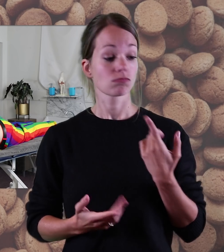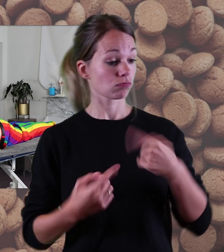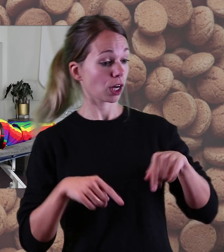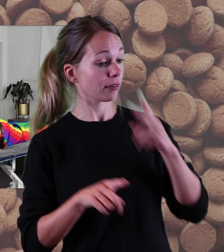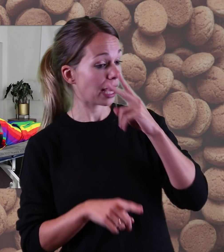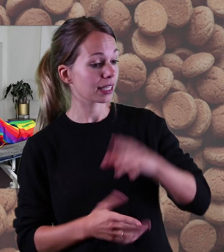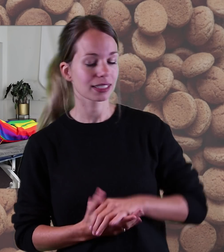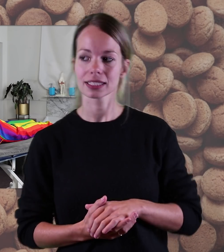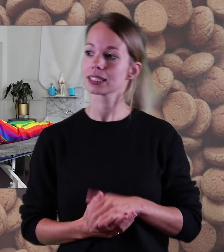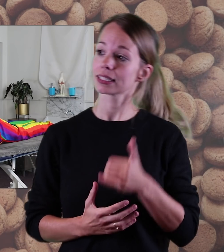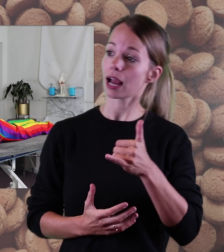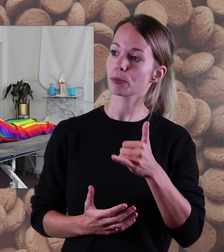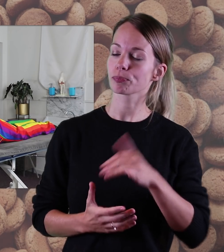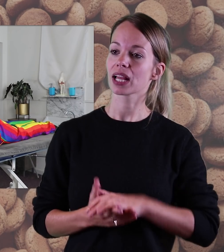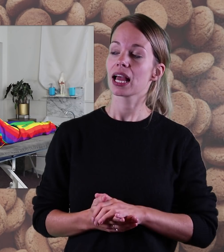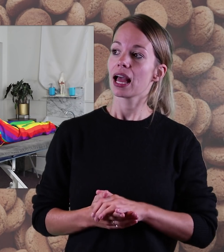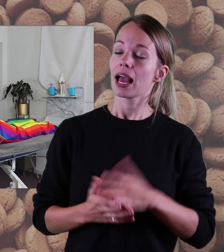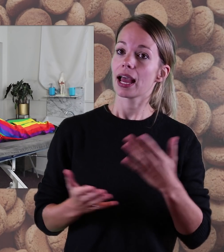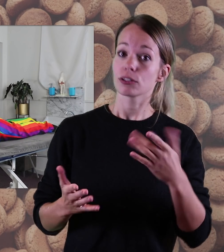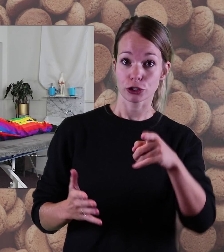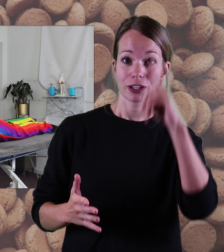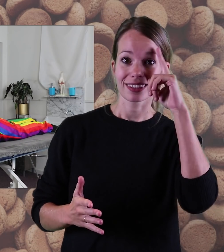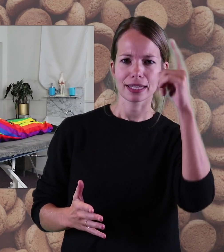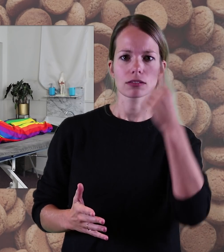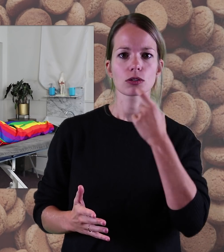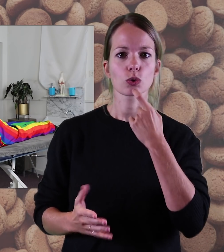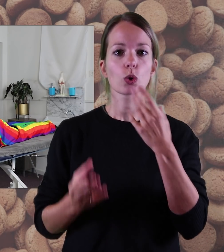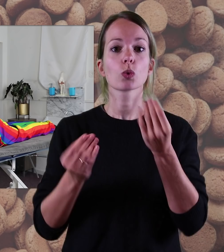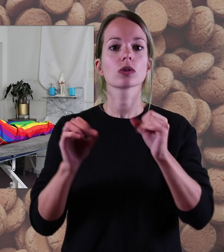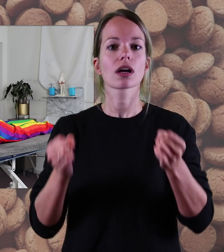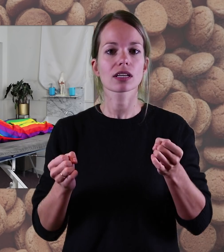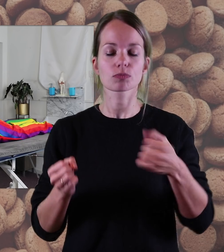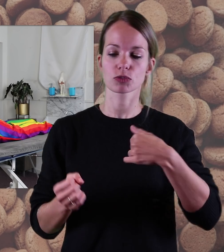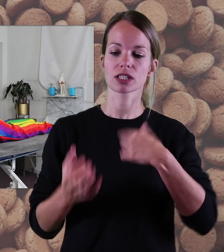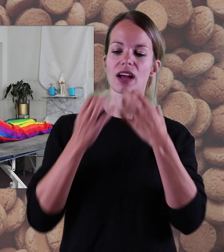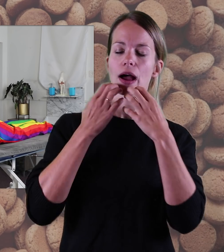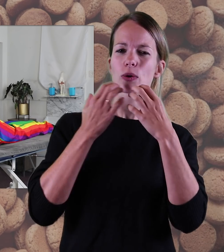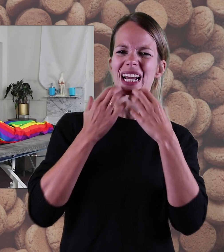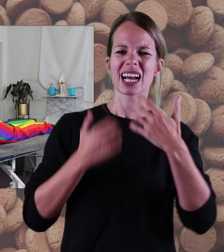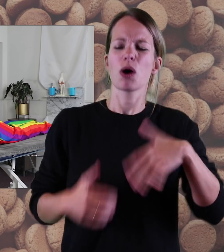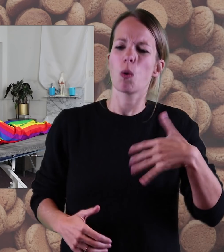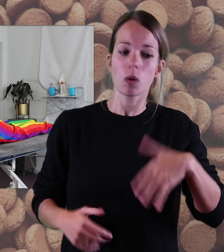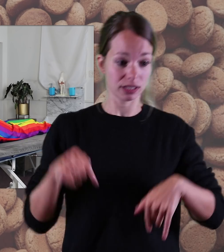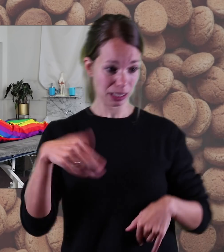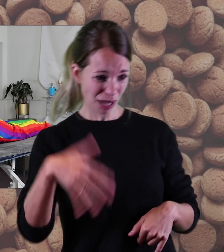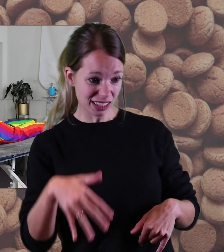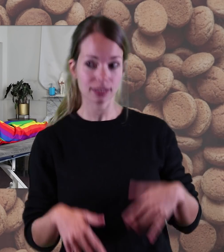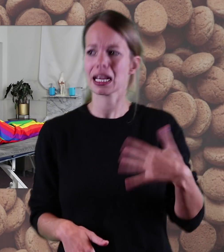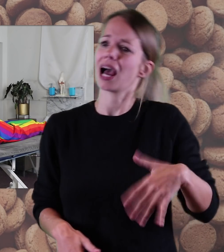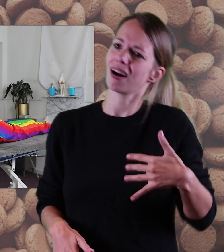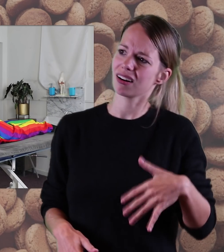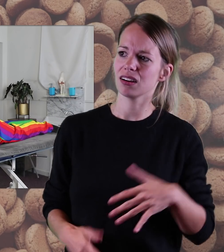Nou, we gaan even kijken. Ja, en dan denk je natuurlijk, ja, hoe komt dat? Nou, kan ik je wel uitleggen. Een tijdje terug... Doe dat dieper?